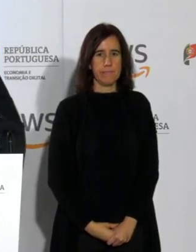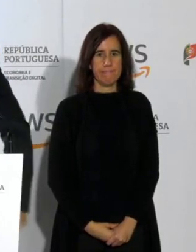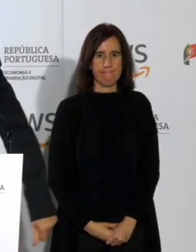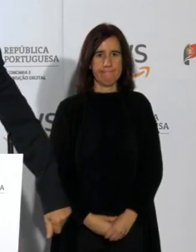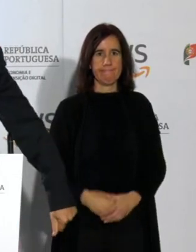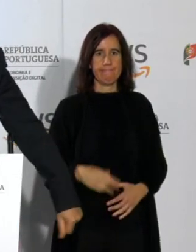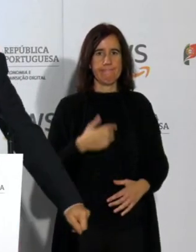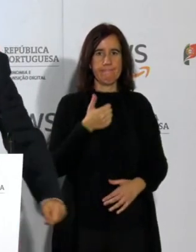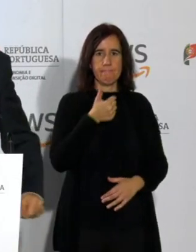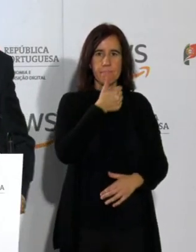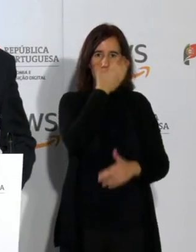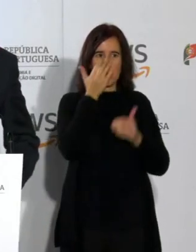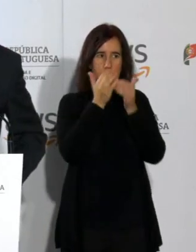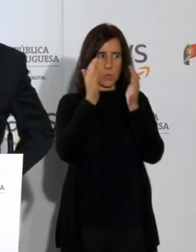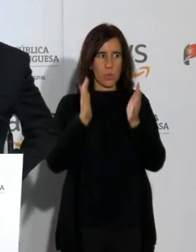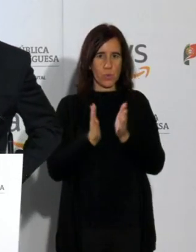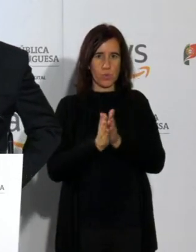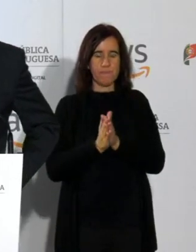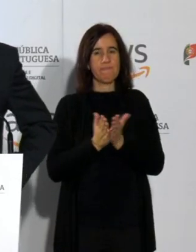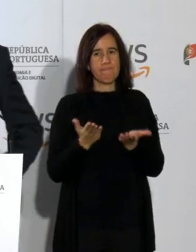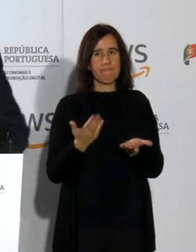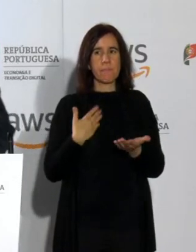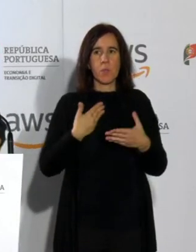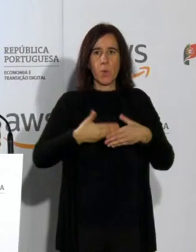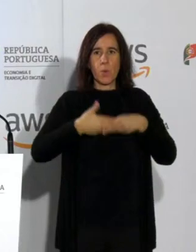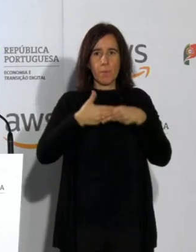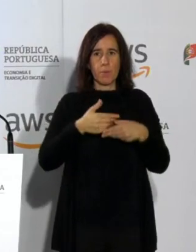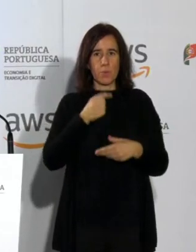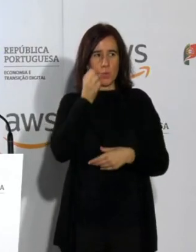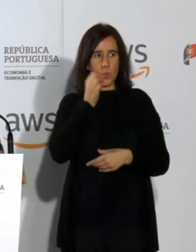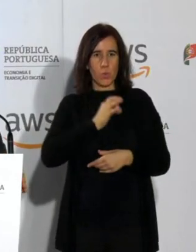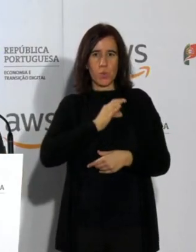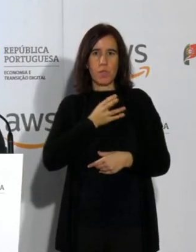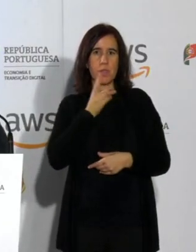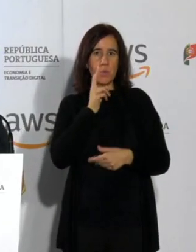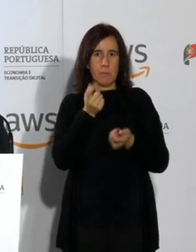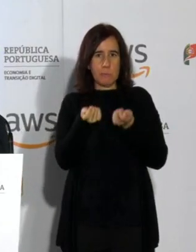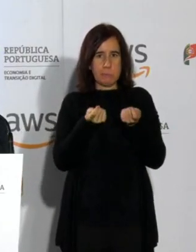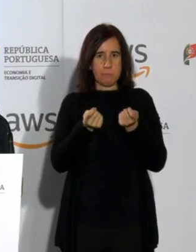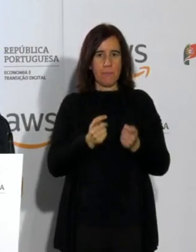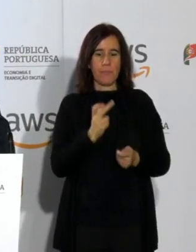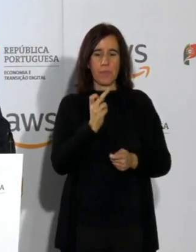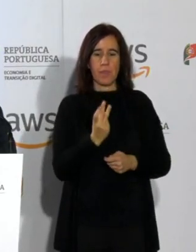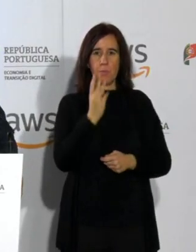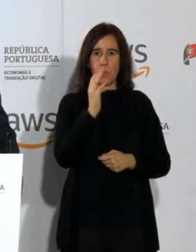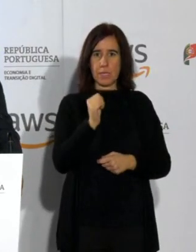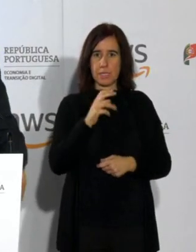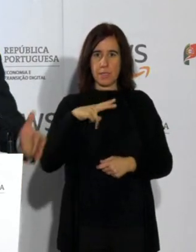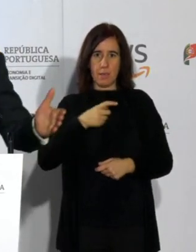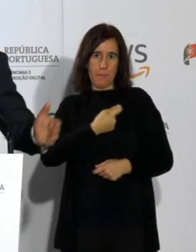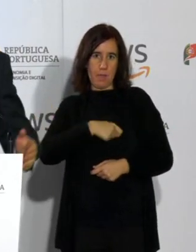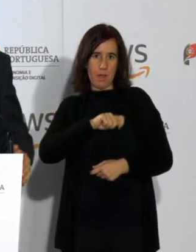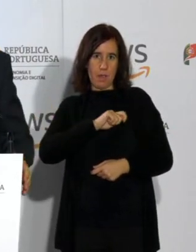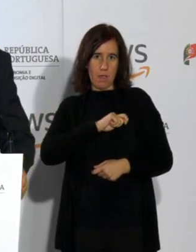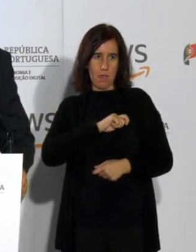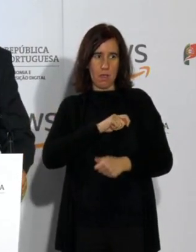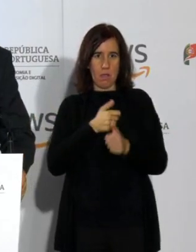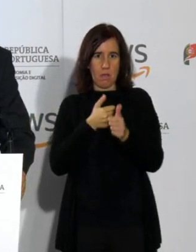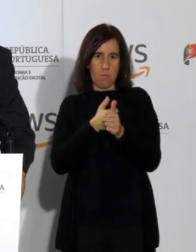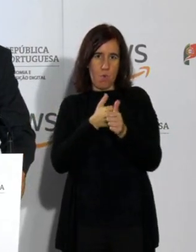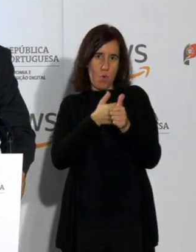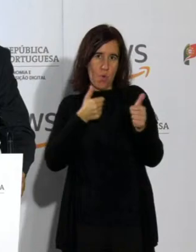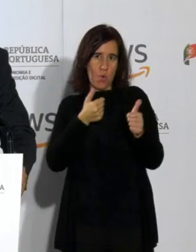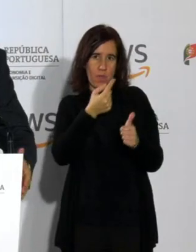Bom dia a todos. Eu queria cumprimentar o Sr. Vice-Diretor Executivo da AWS Iberia, que nos acompanha à